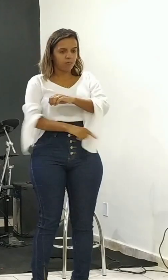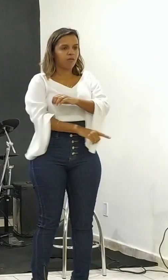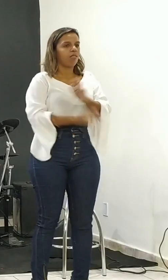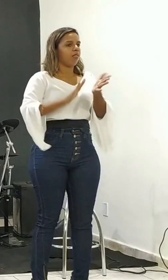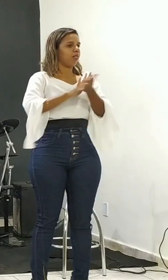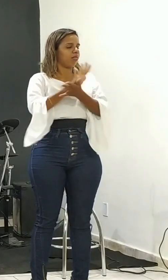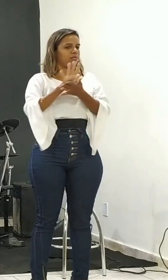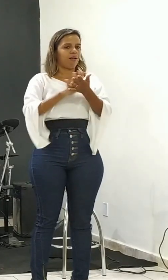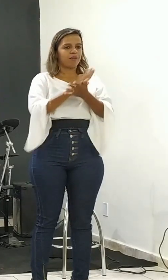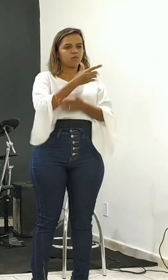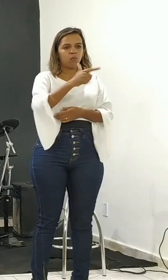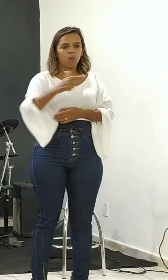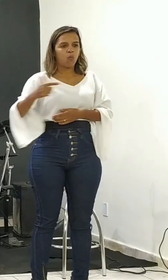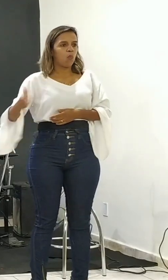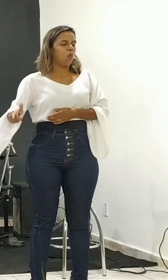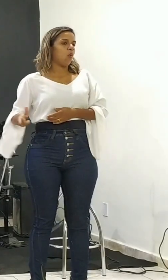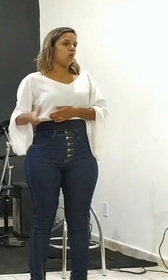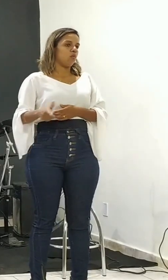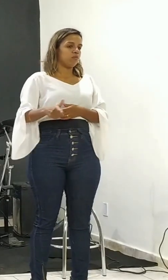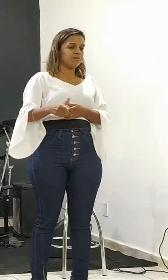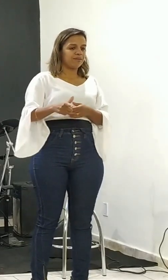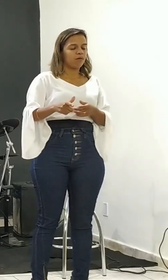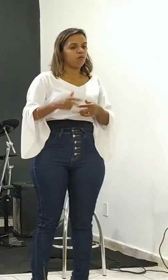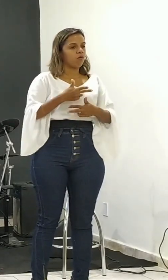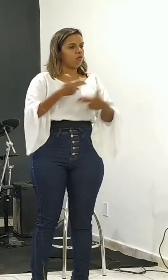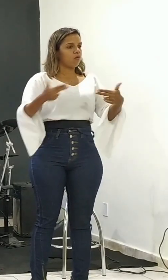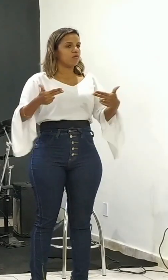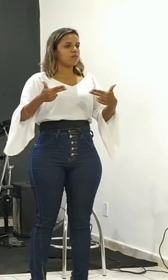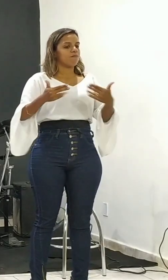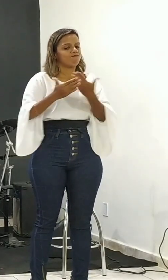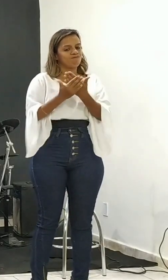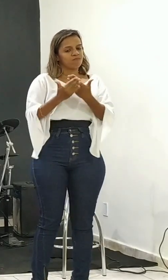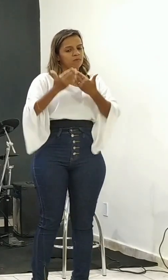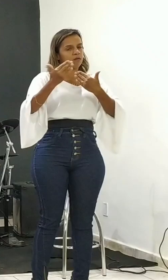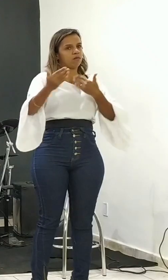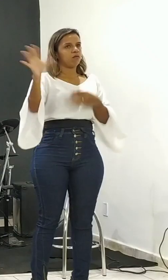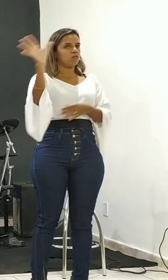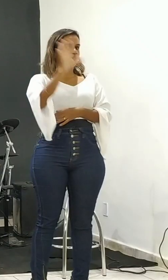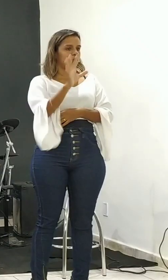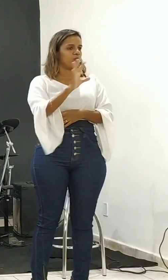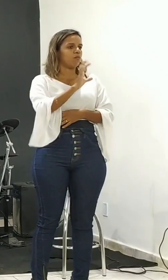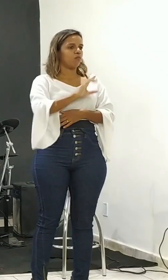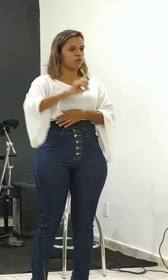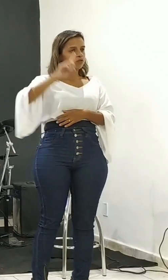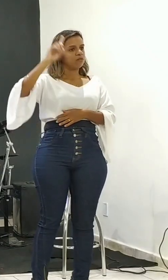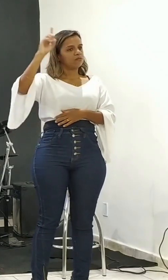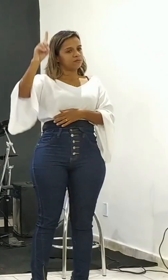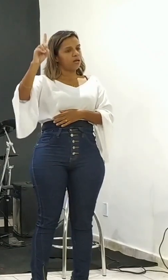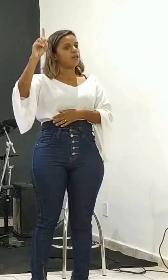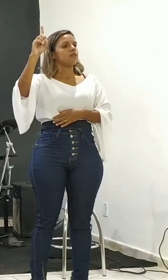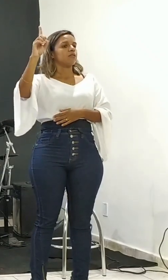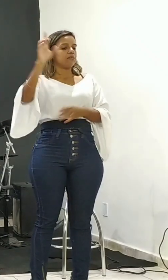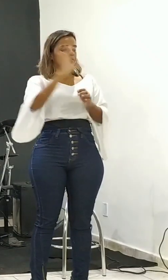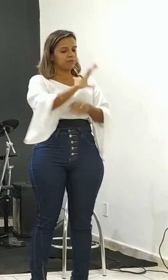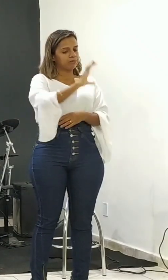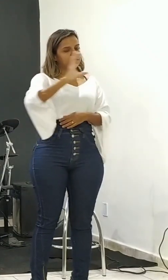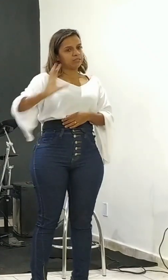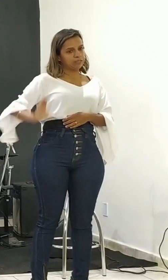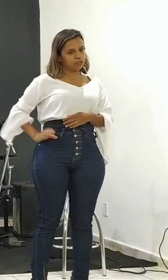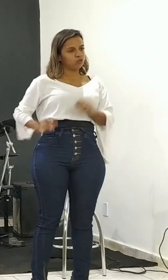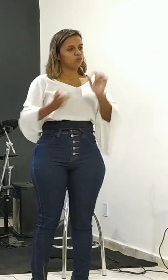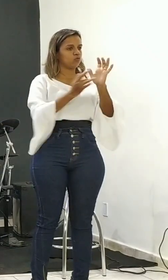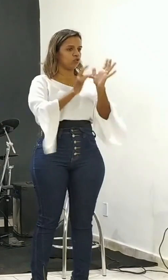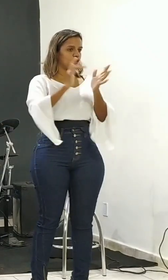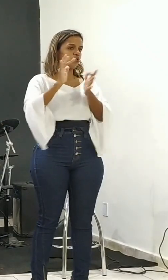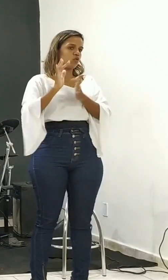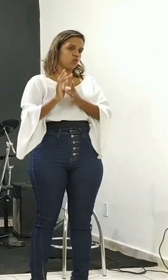nem alguma outra criatura nos poderá separar do amor de Deus que está em Cristo